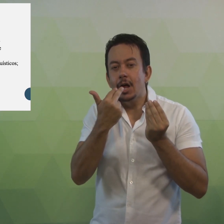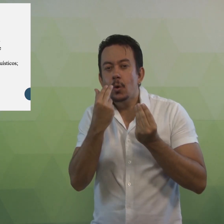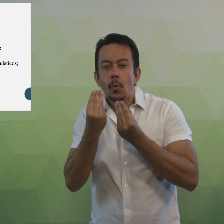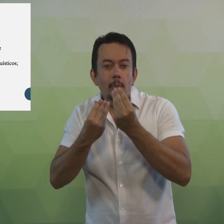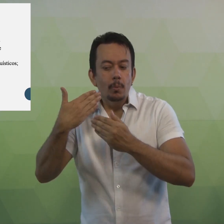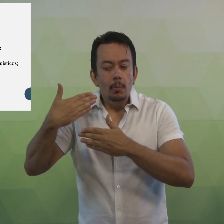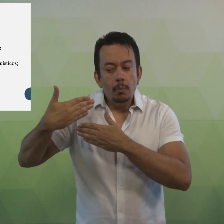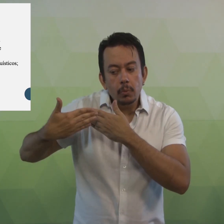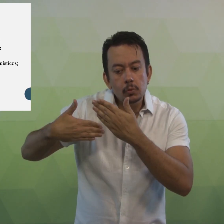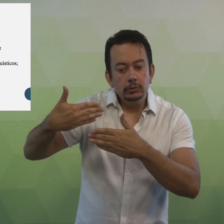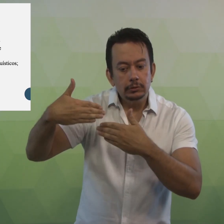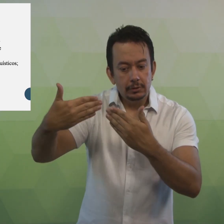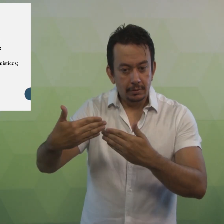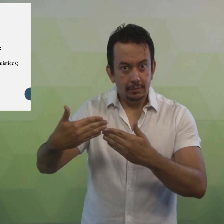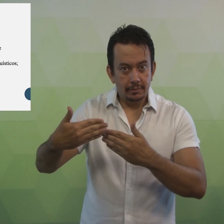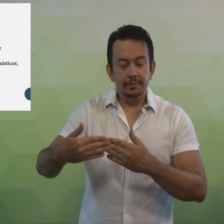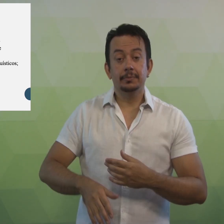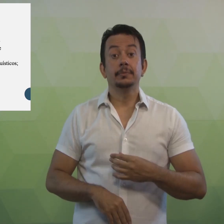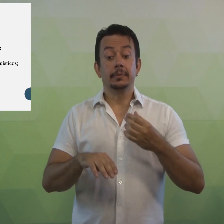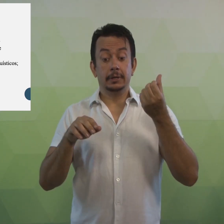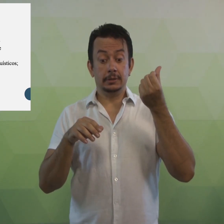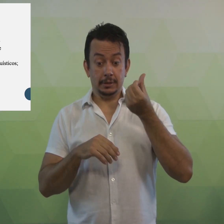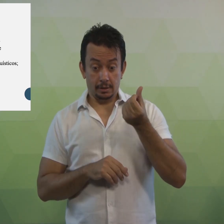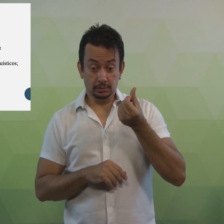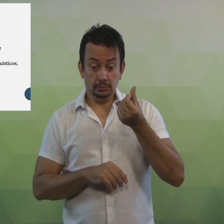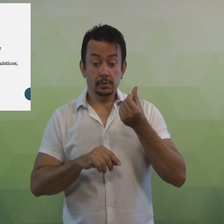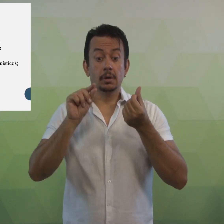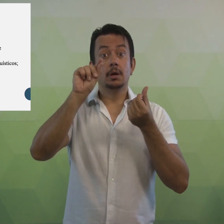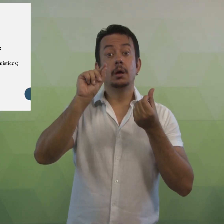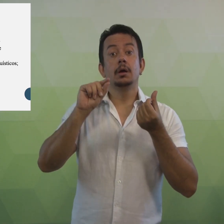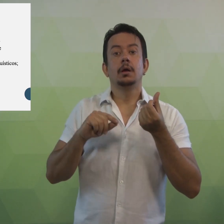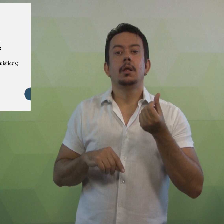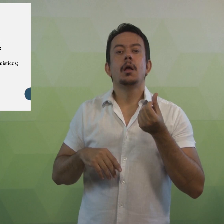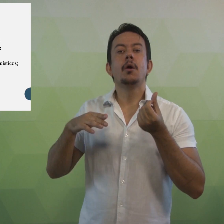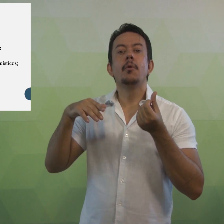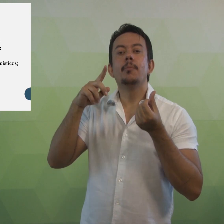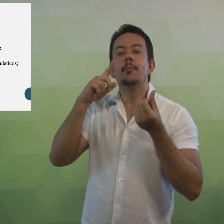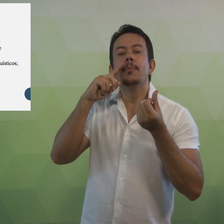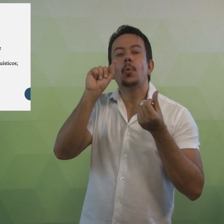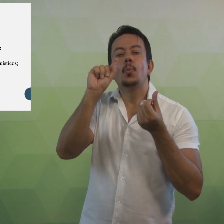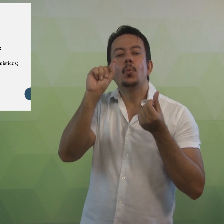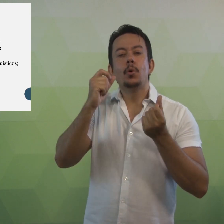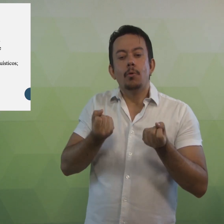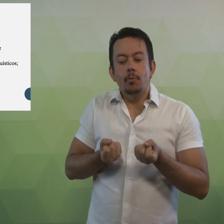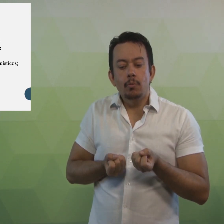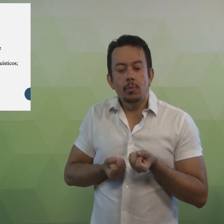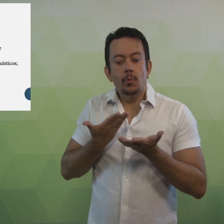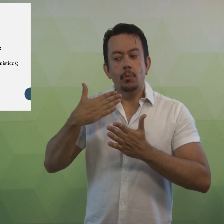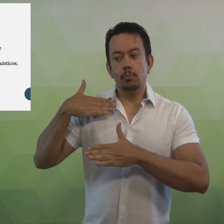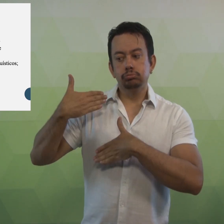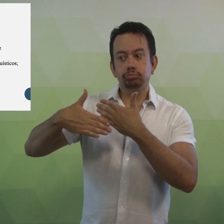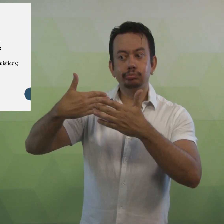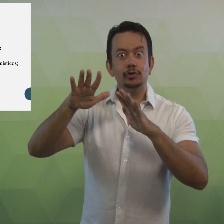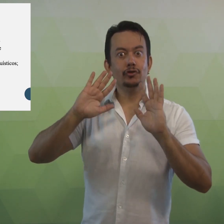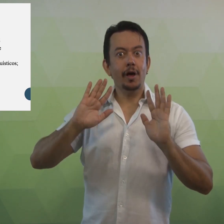Então, como que é esse processo? No sexto, nós temos o processamento textual,